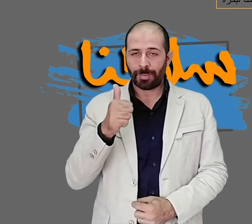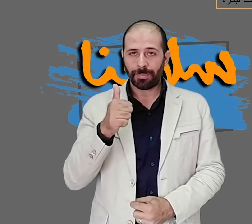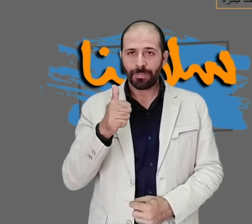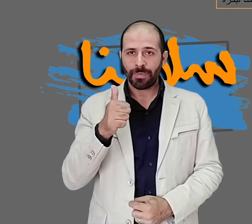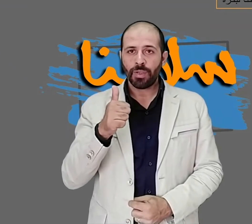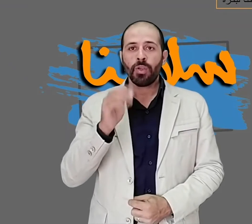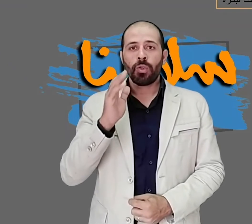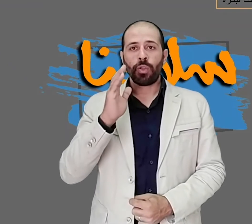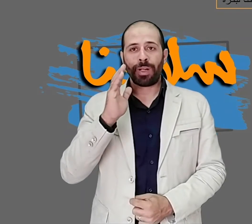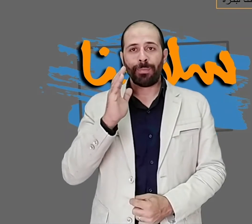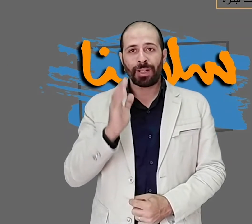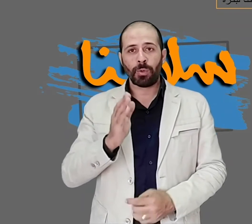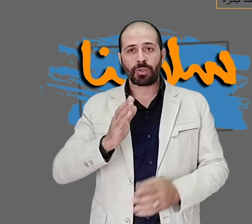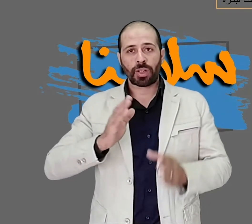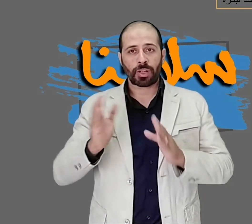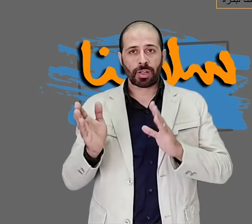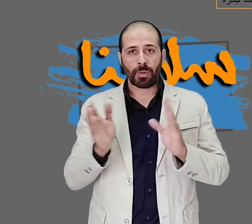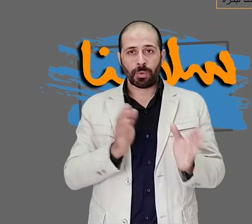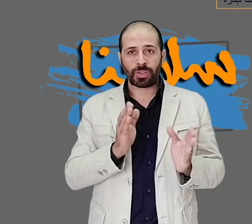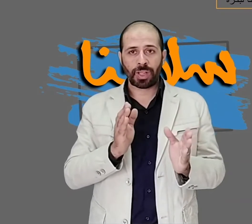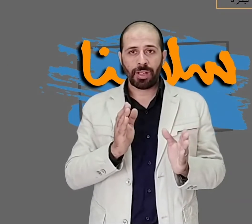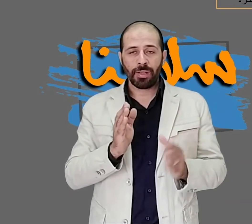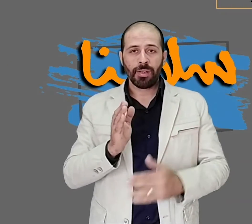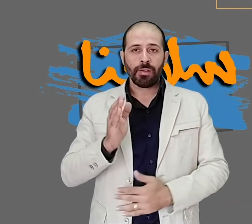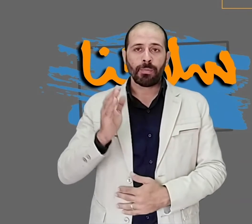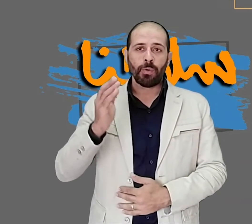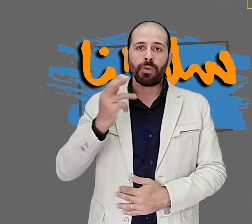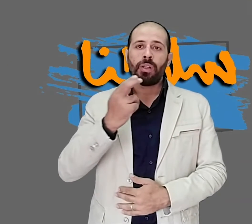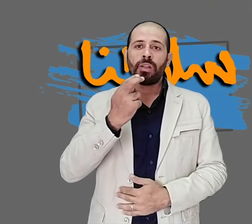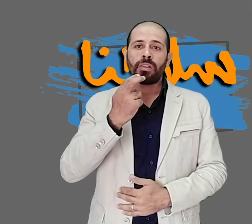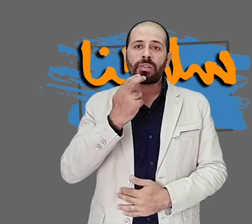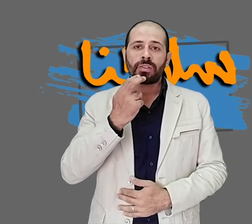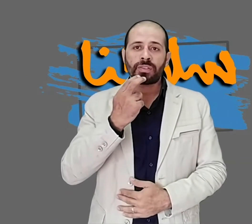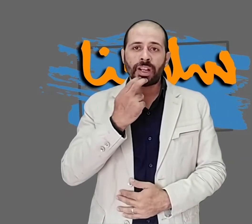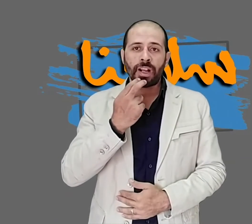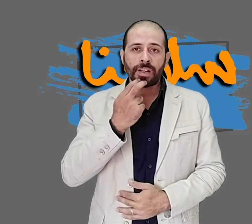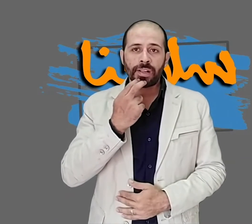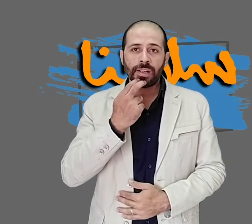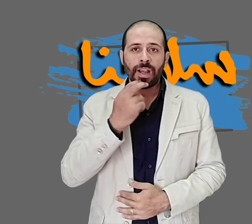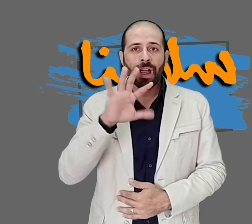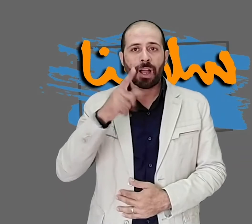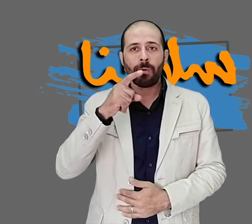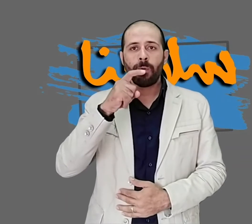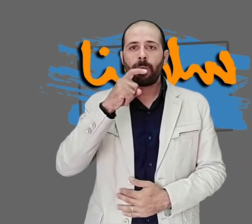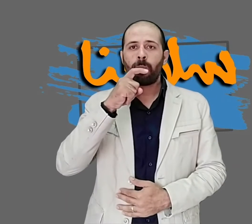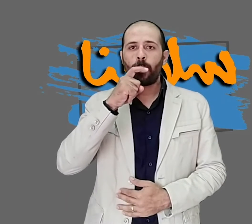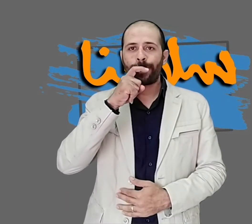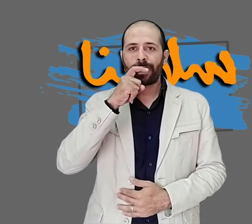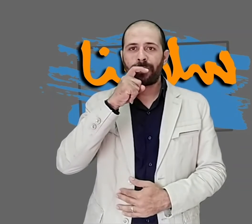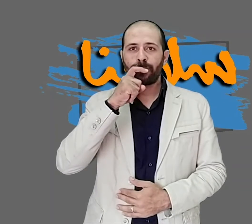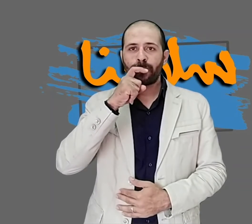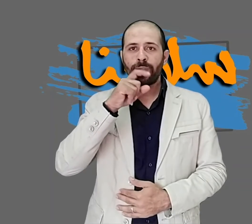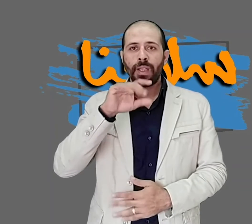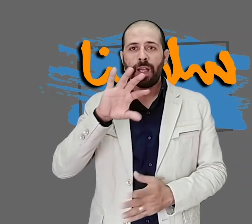تمام؟ يبقى لما أجي أقول ذكر أو أنثى بقول ذكر أو أنثى